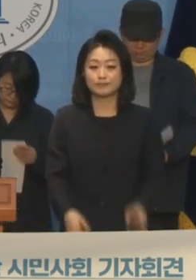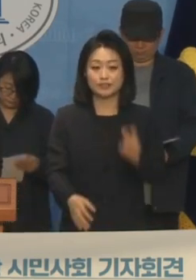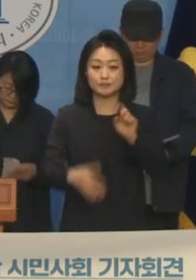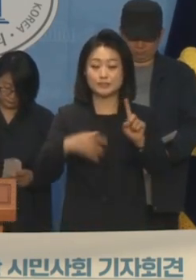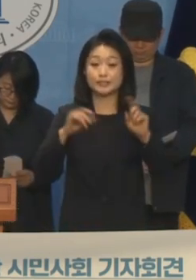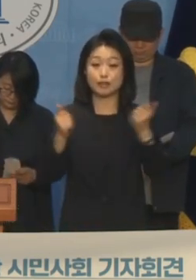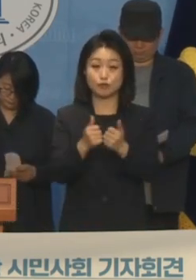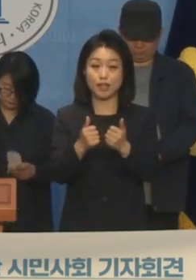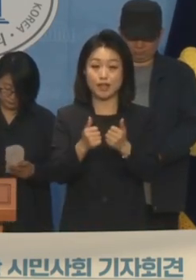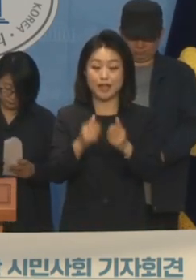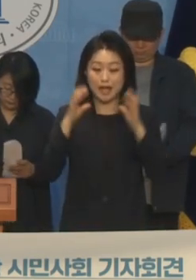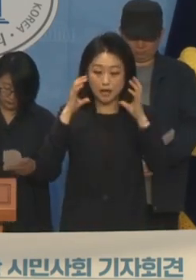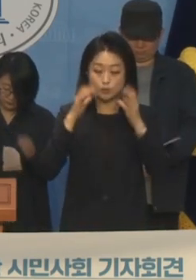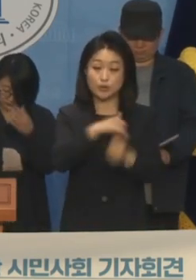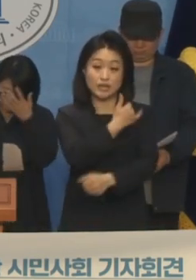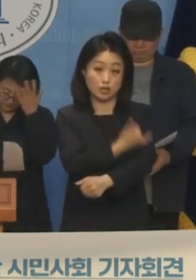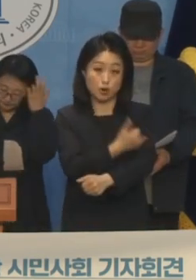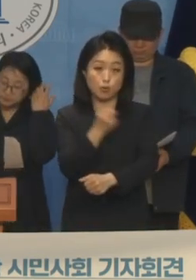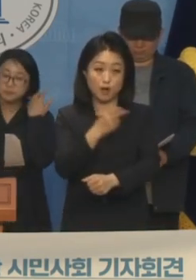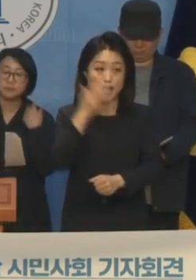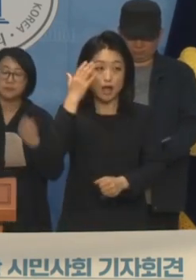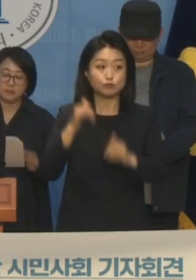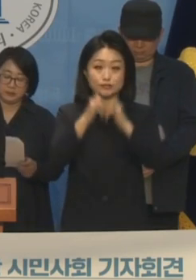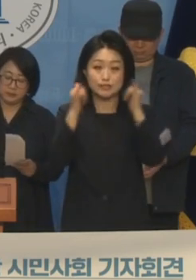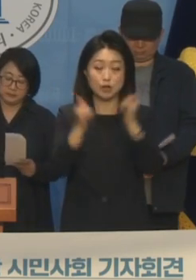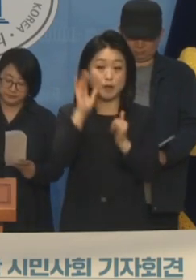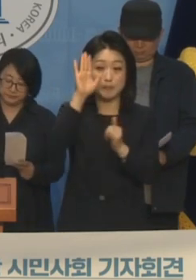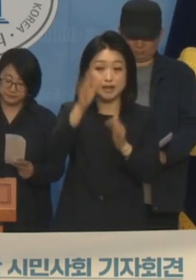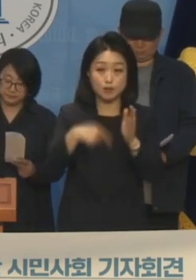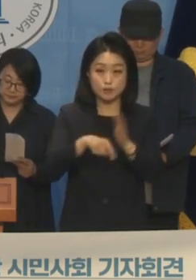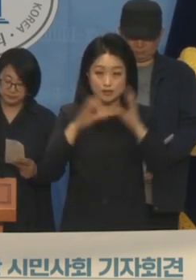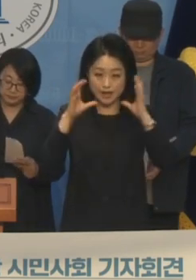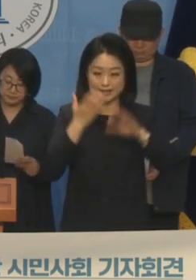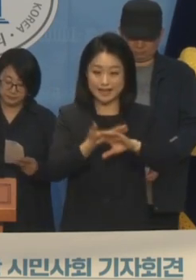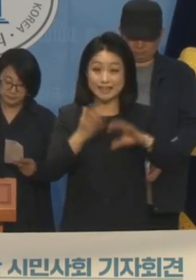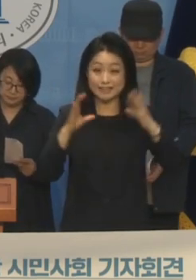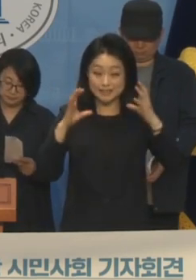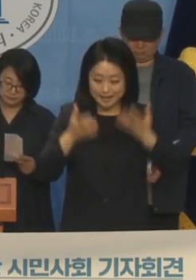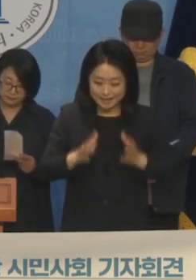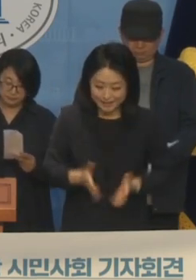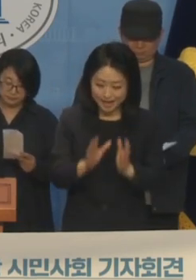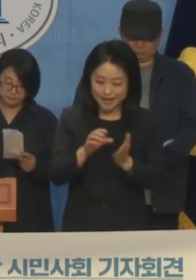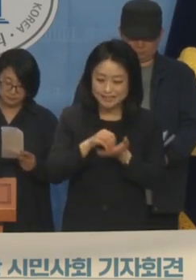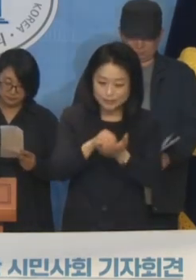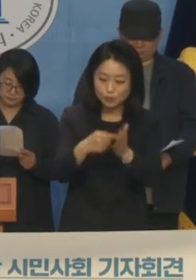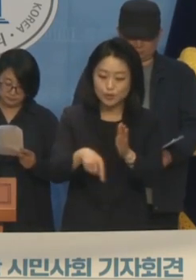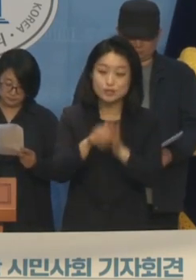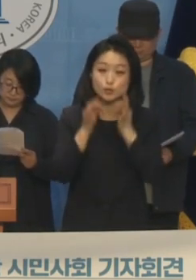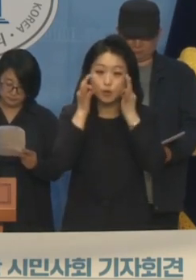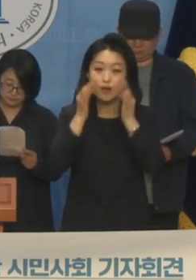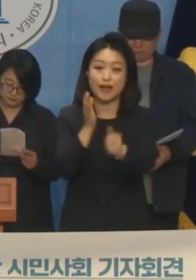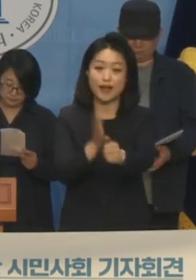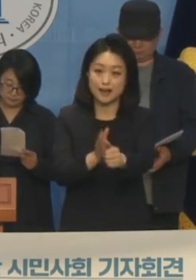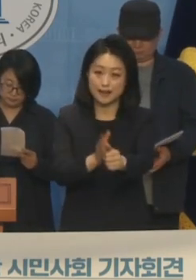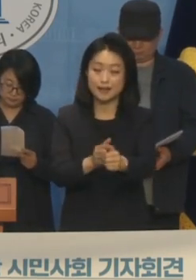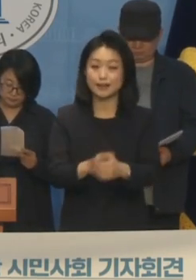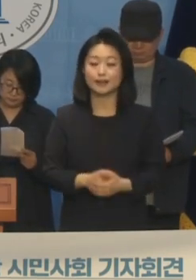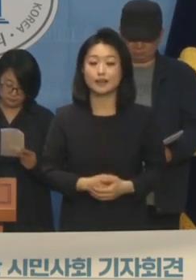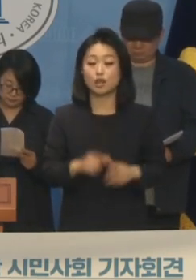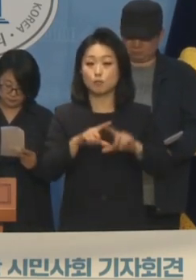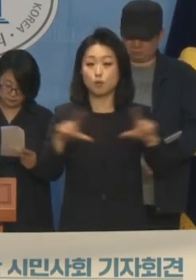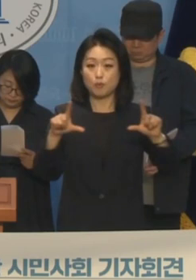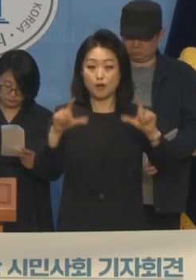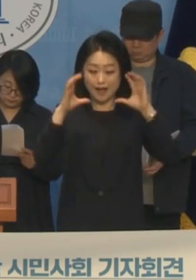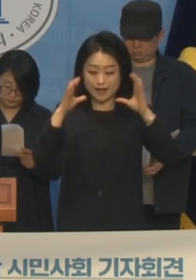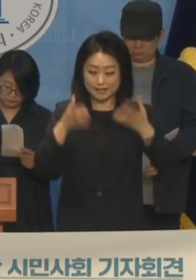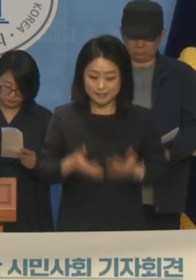21대 국회는 아동 인권과 우리 사회의 미래를 위한 외국인 출생신고 법안 제정을 위해 마지막까지 노력하라. 보편적